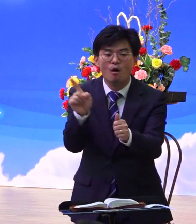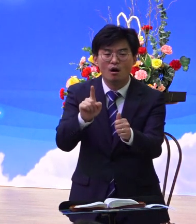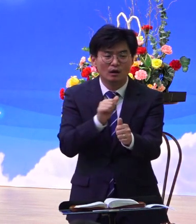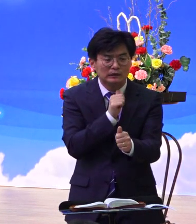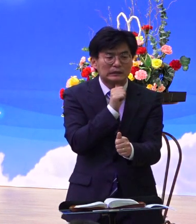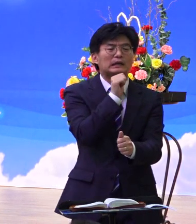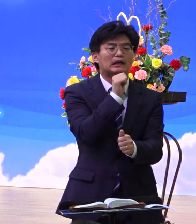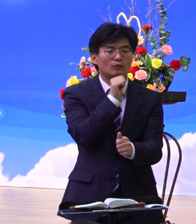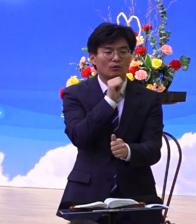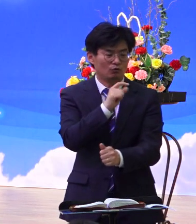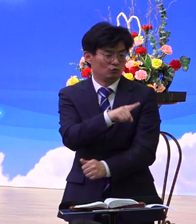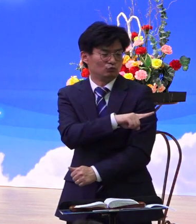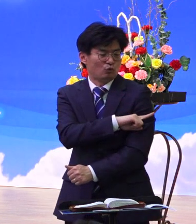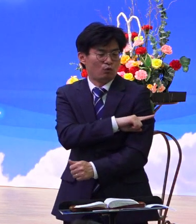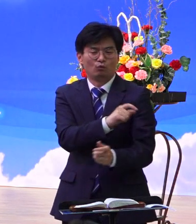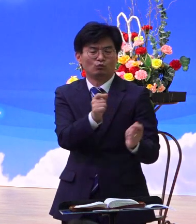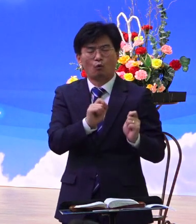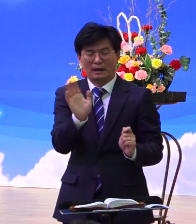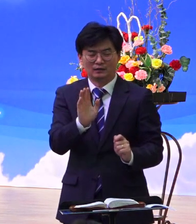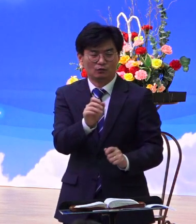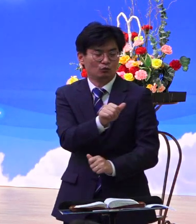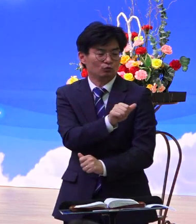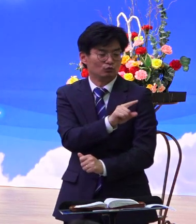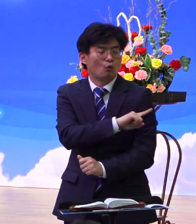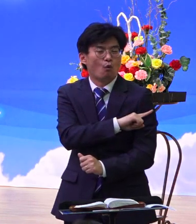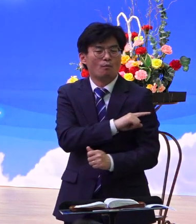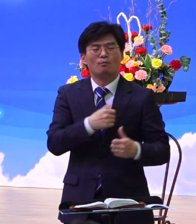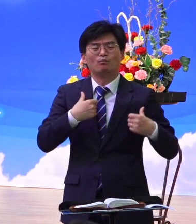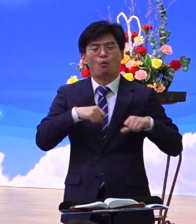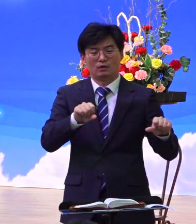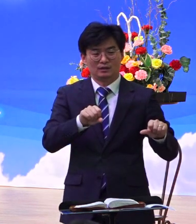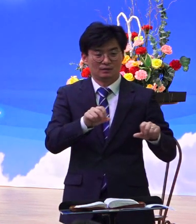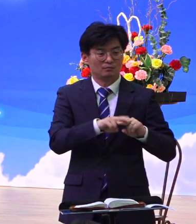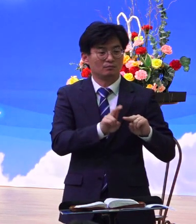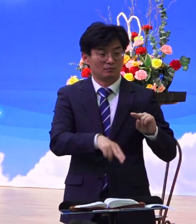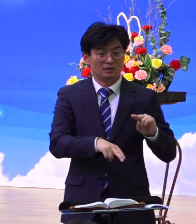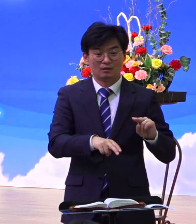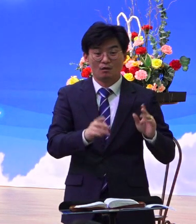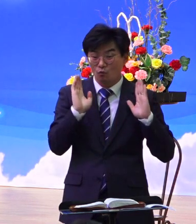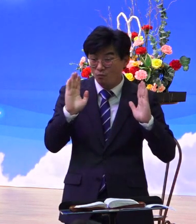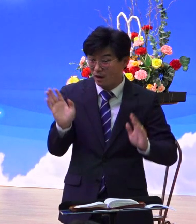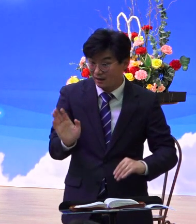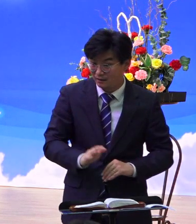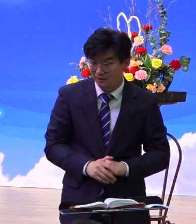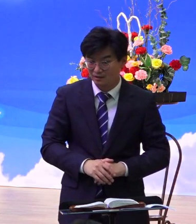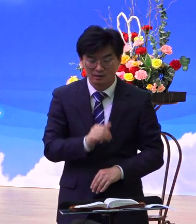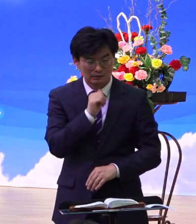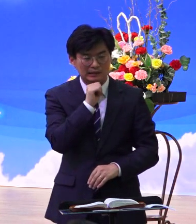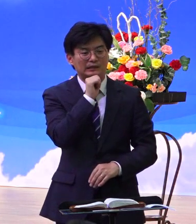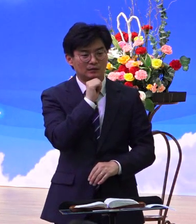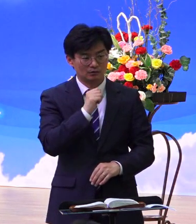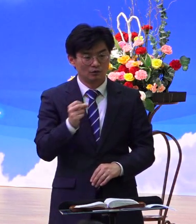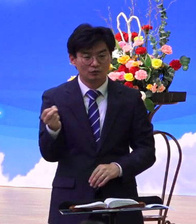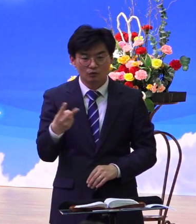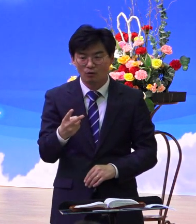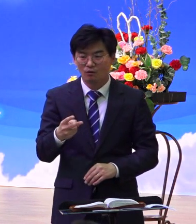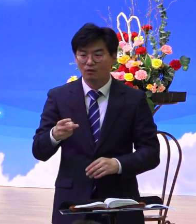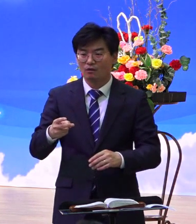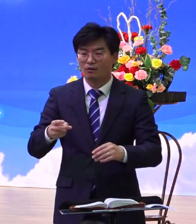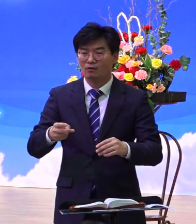초등학교도 졸업하지 못하고 중퇴했습니다. 수많은 불행을 겪었고 수없이